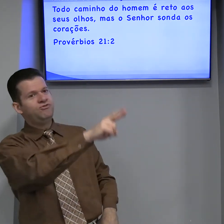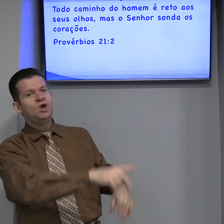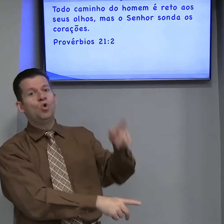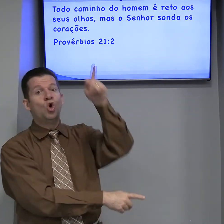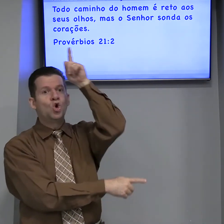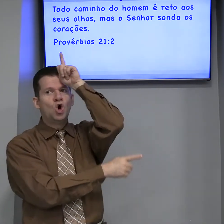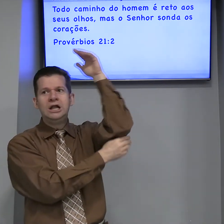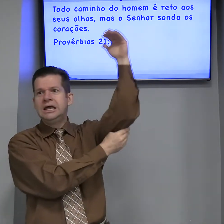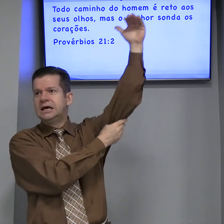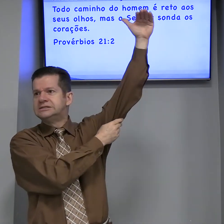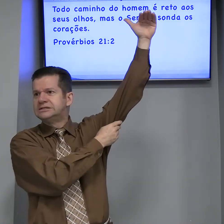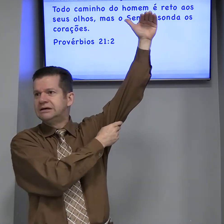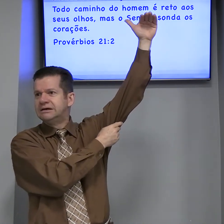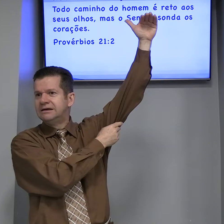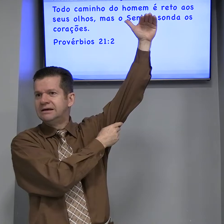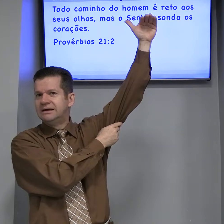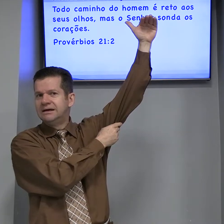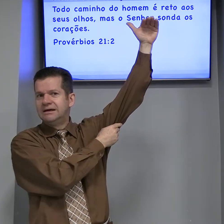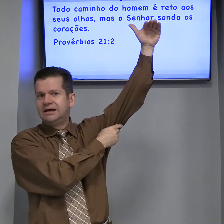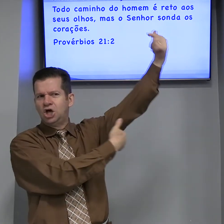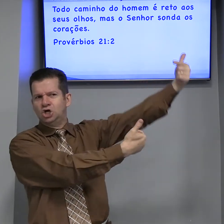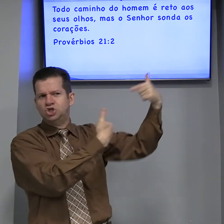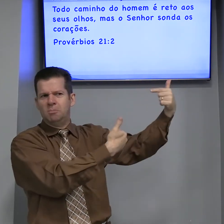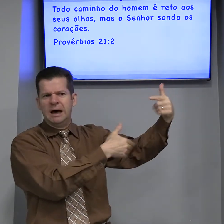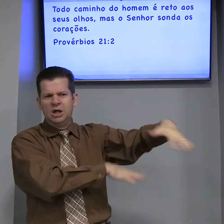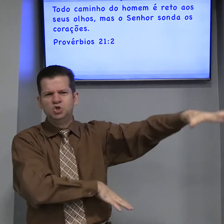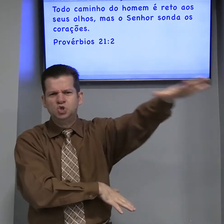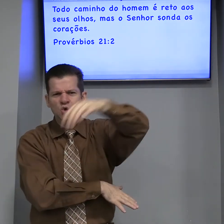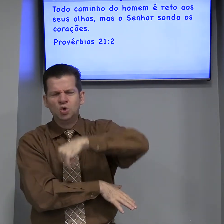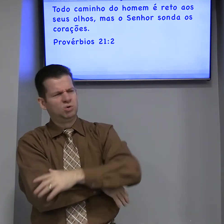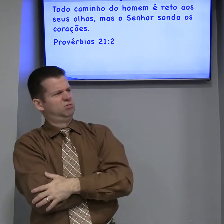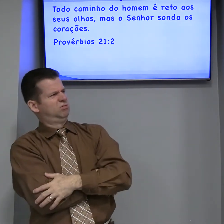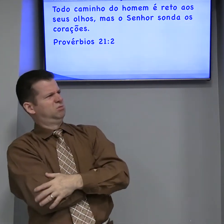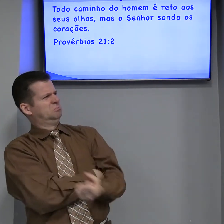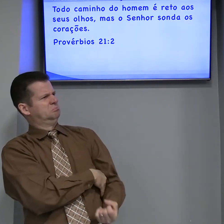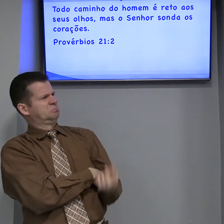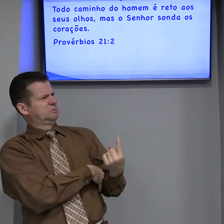Viu Golias zombando de tudo?